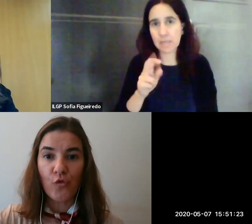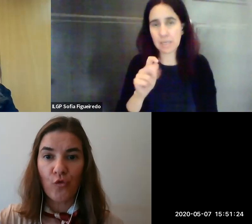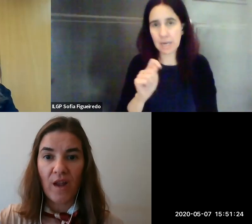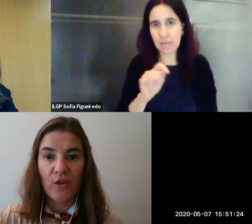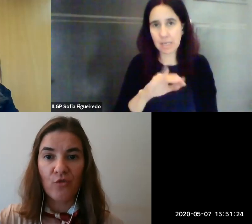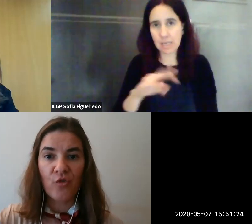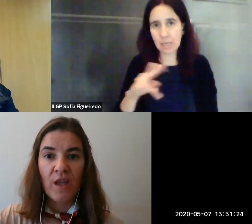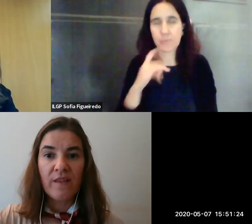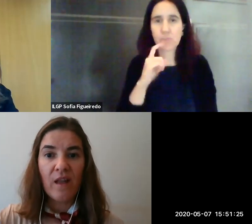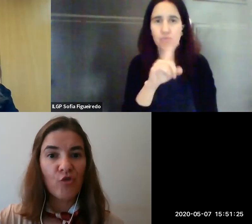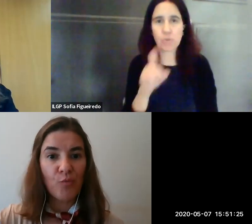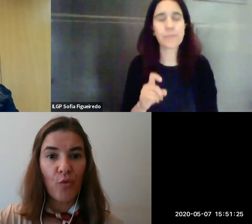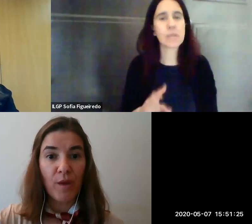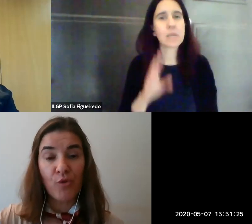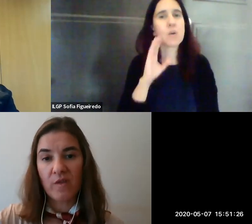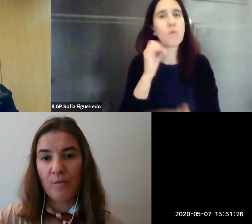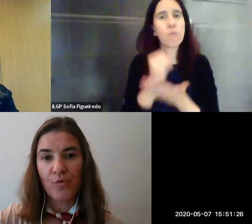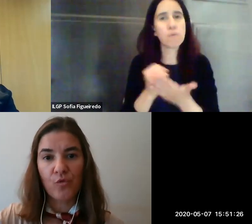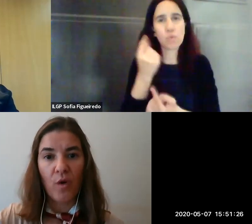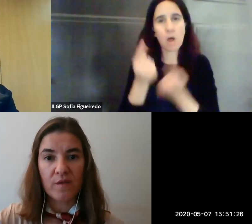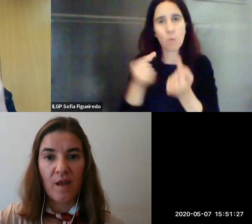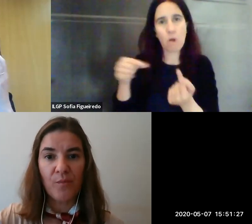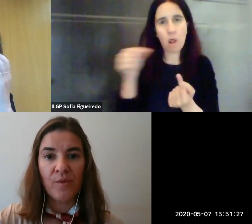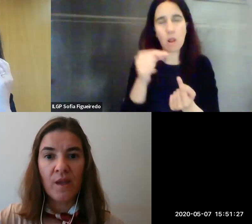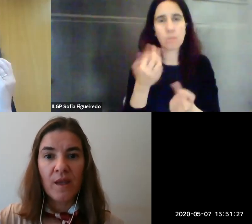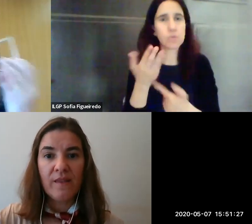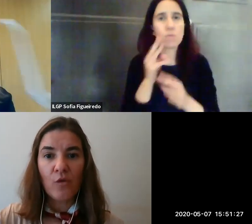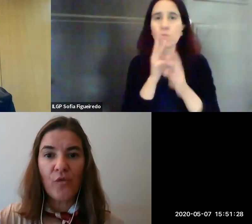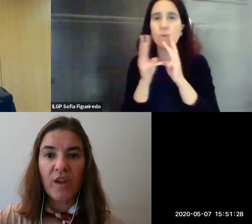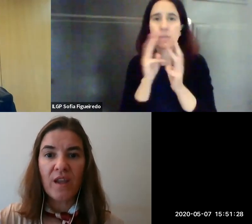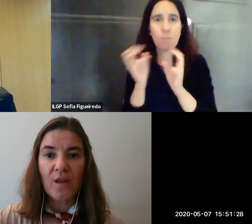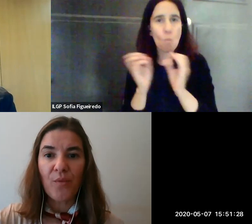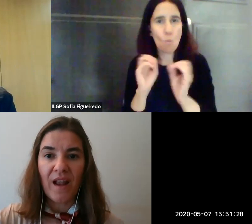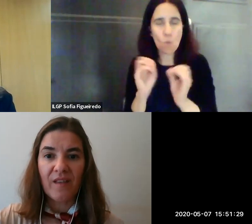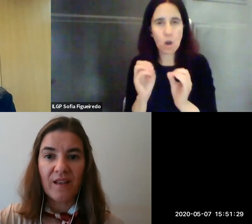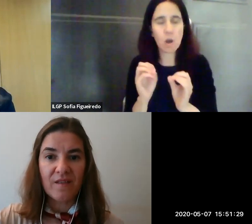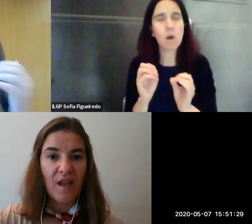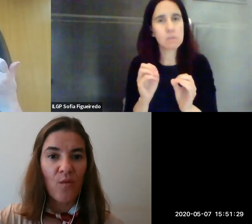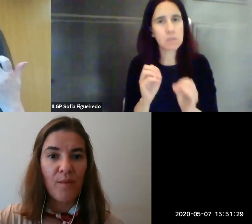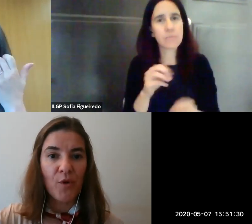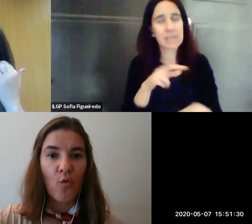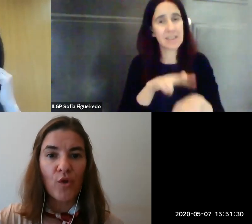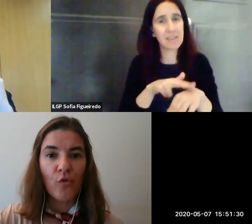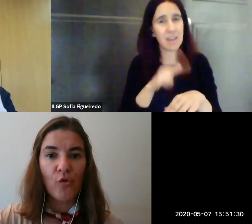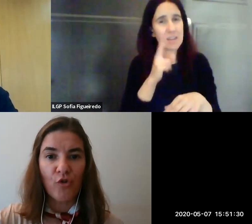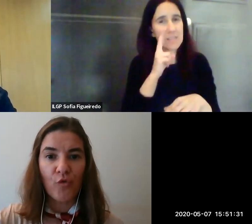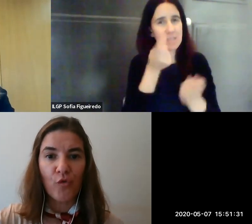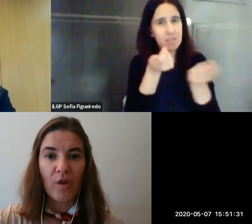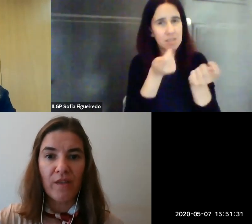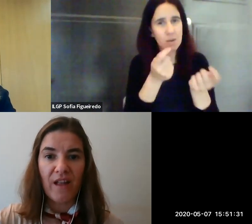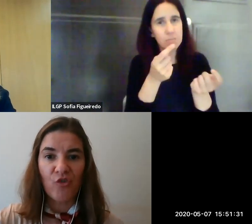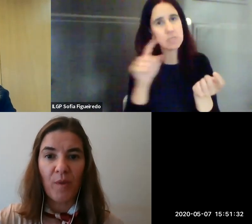alguns funcionários não disporem, por exemplo, do WhatsApp, não deveria caber à direção a procura de